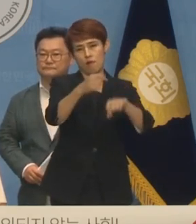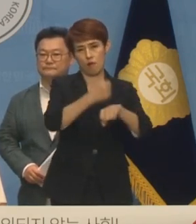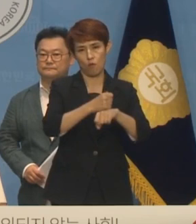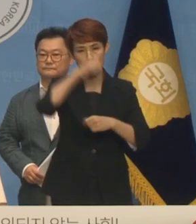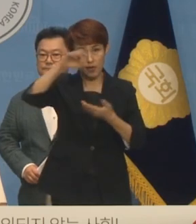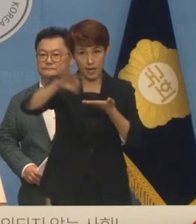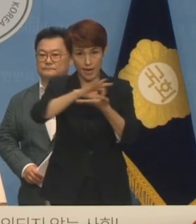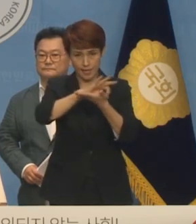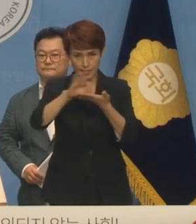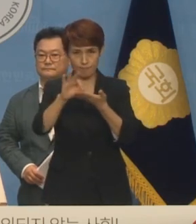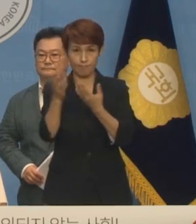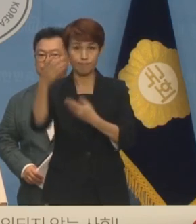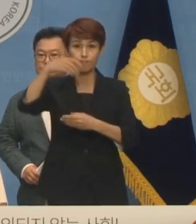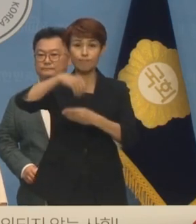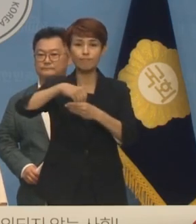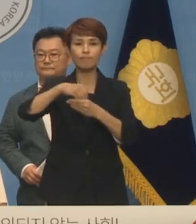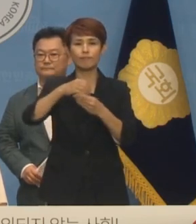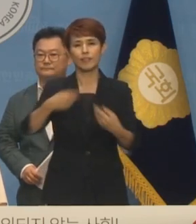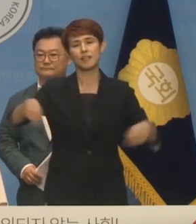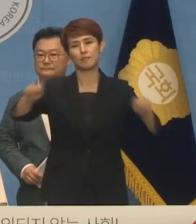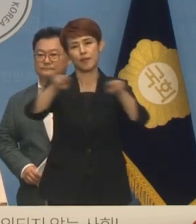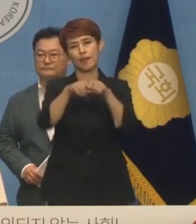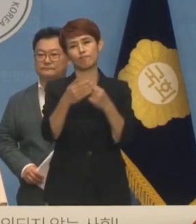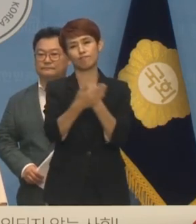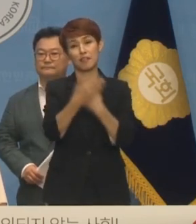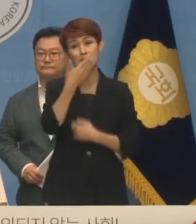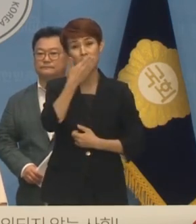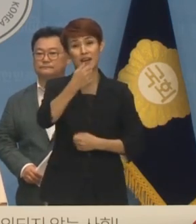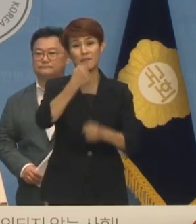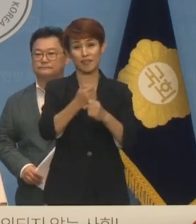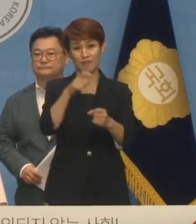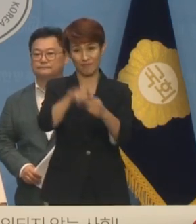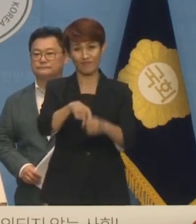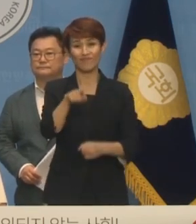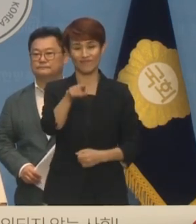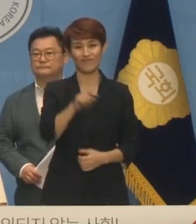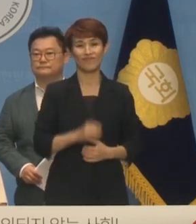예산도 반영해서 모두 함께 혜택을 누릴 수 있도록 하려는 것입니다.